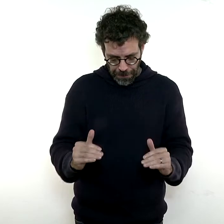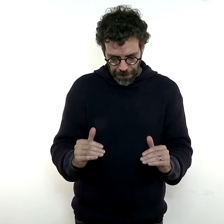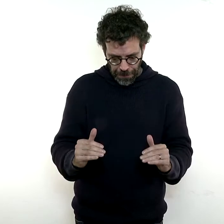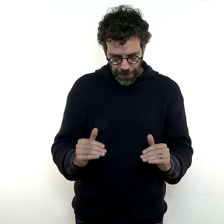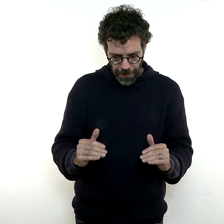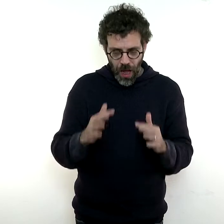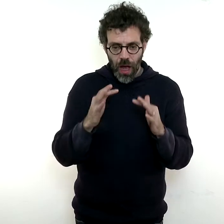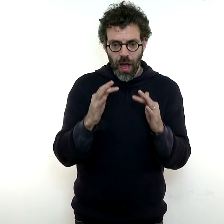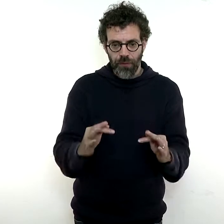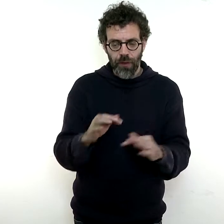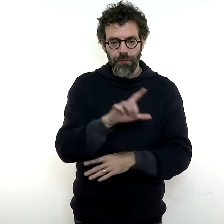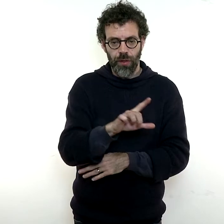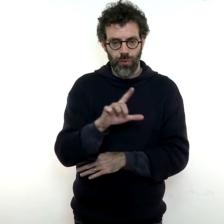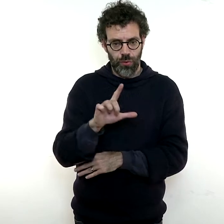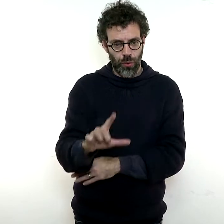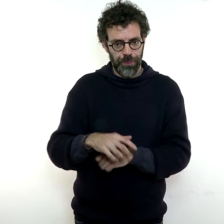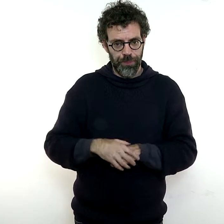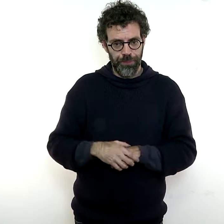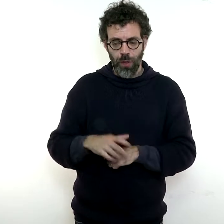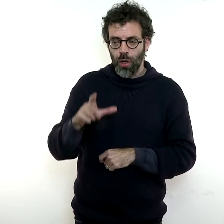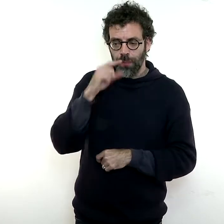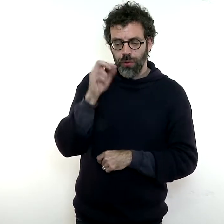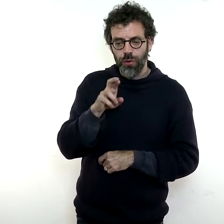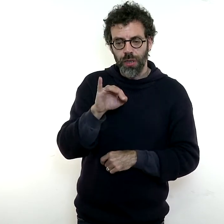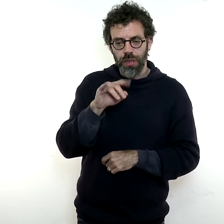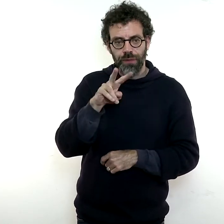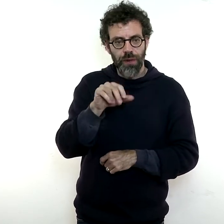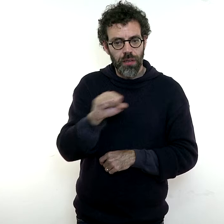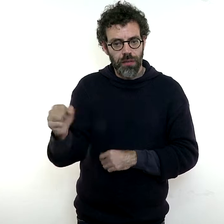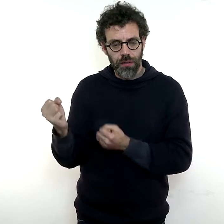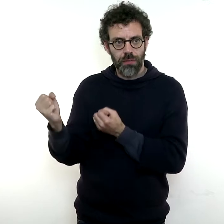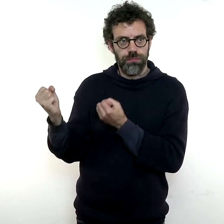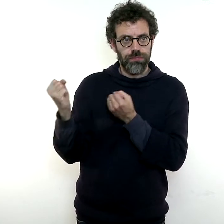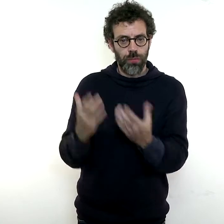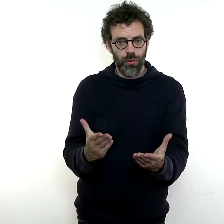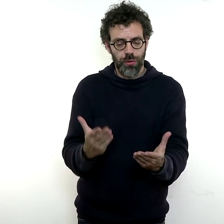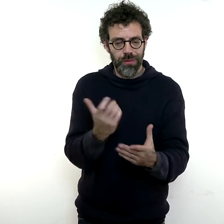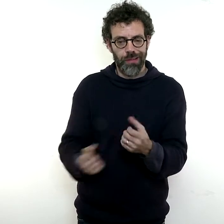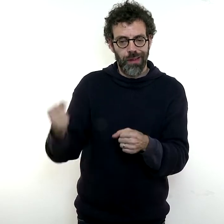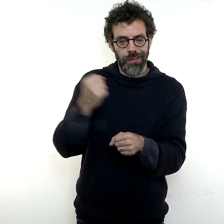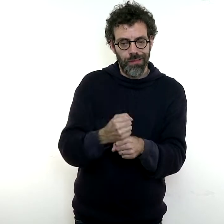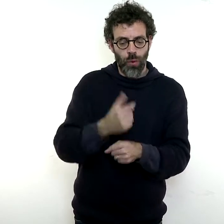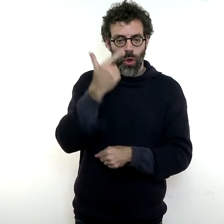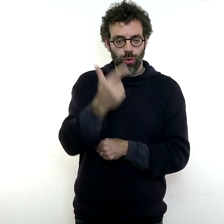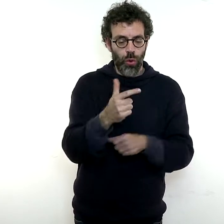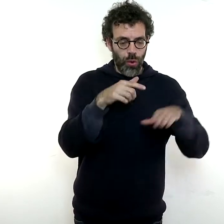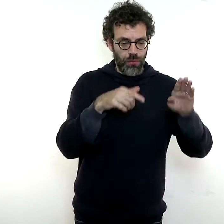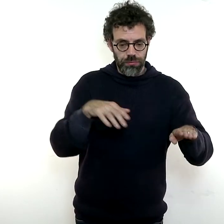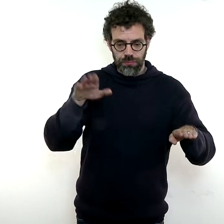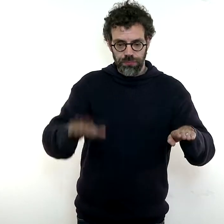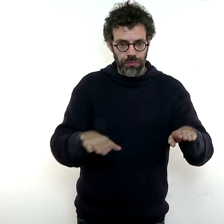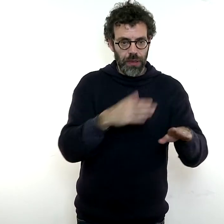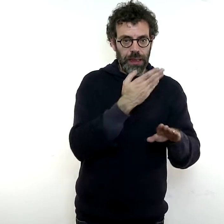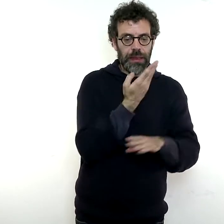Dans l'affaire 22, M. Rivas vous propose la création de 2 cours de tennis